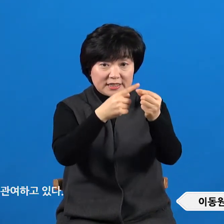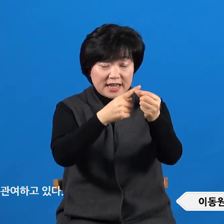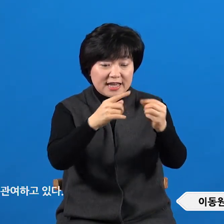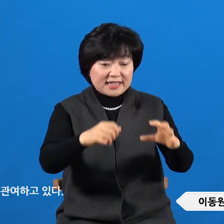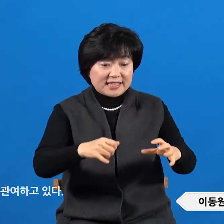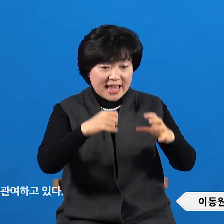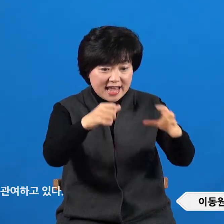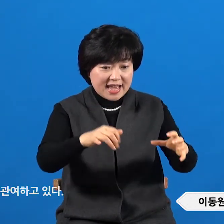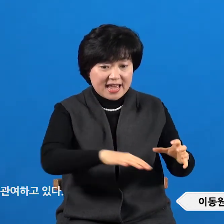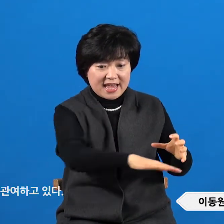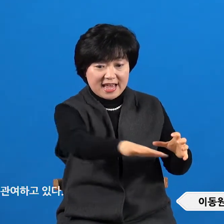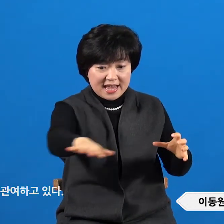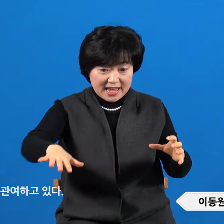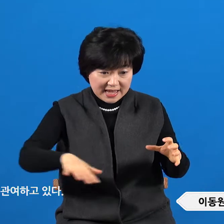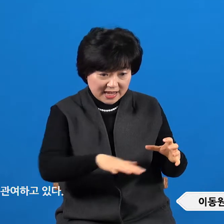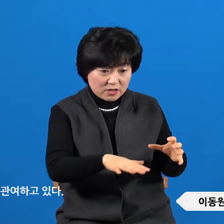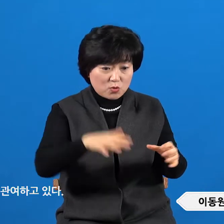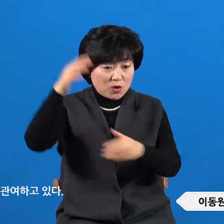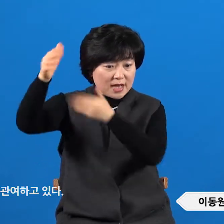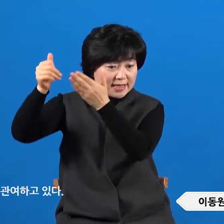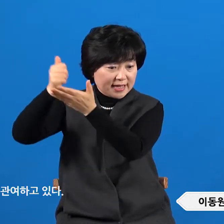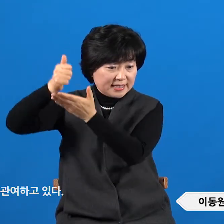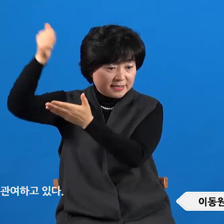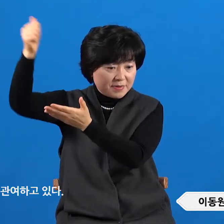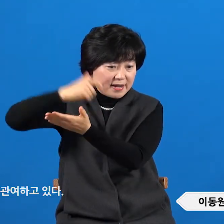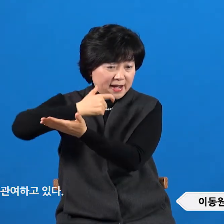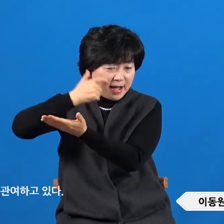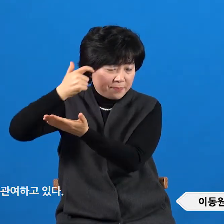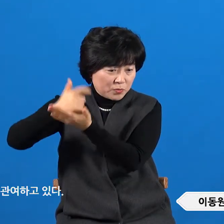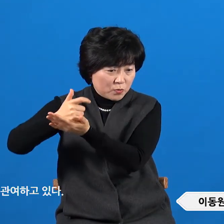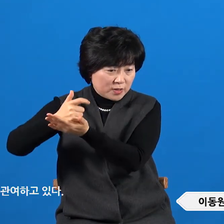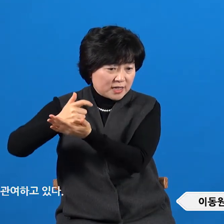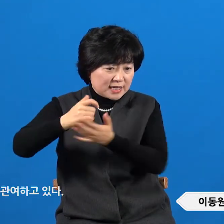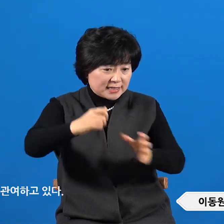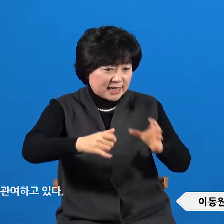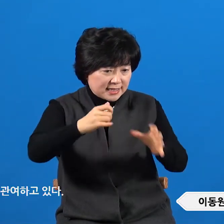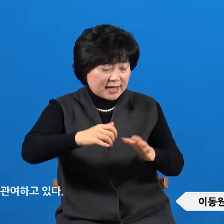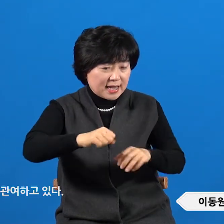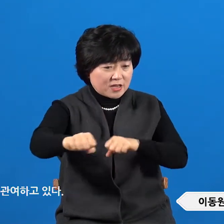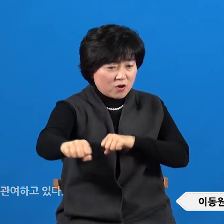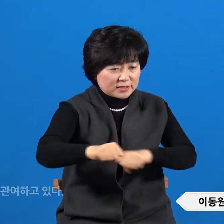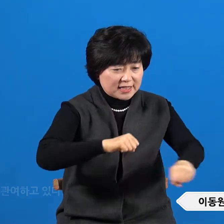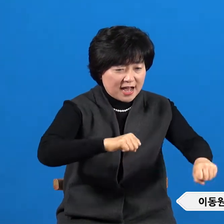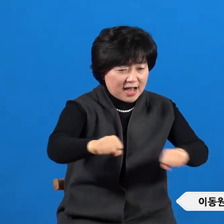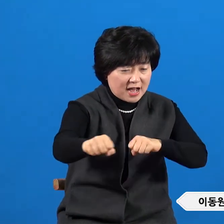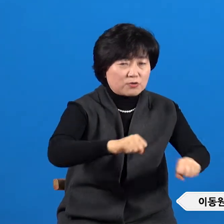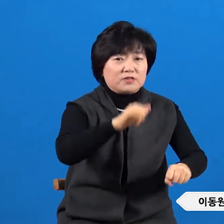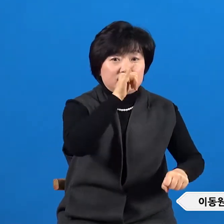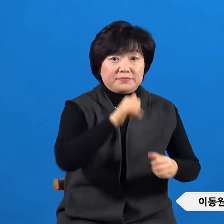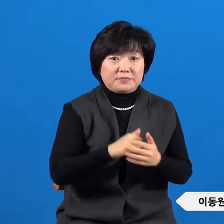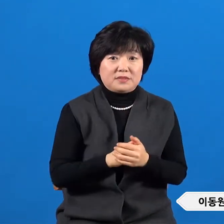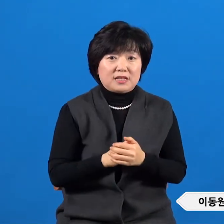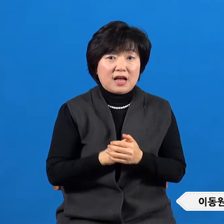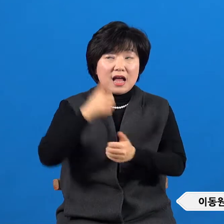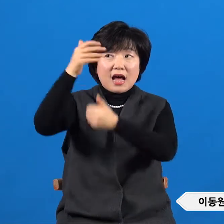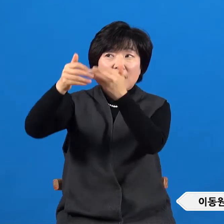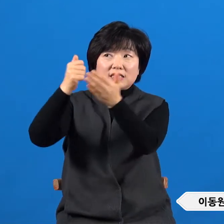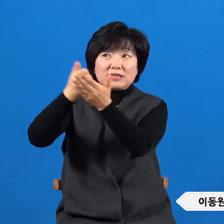그것은 세속 역사에도 관여되고 있다는 사실입니다. 하나님의 감동은 세속